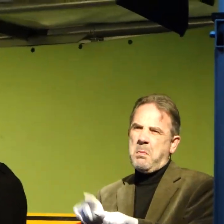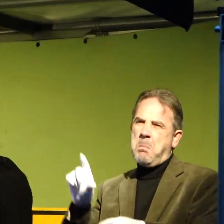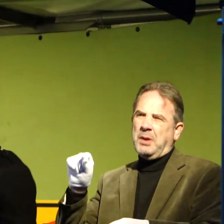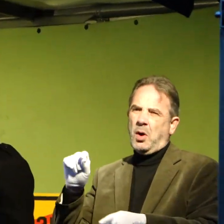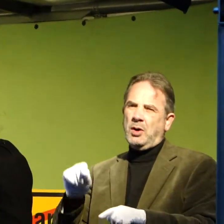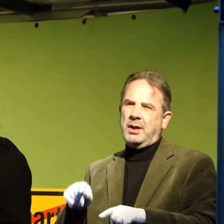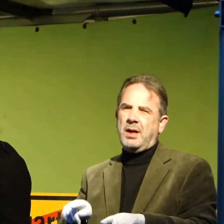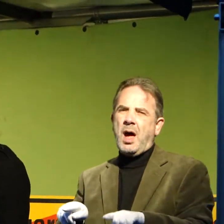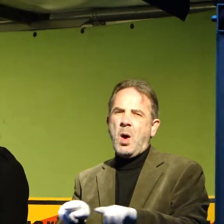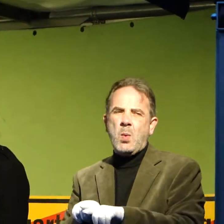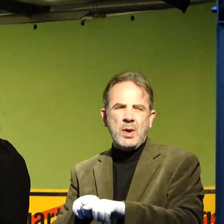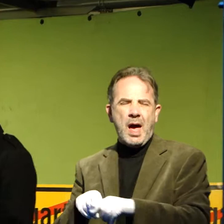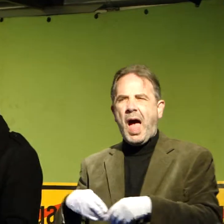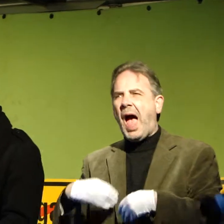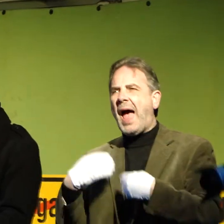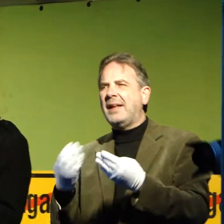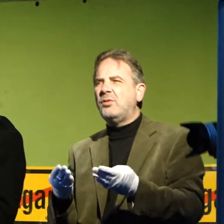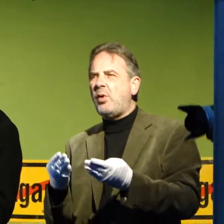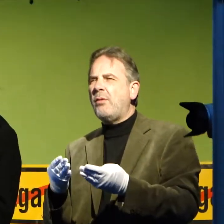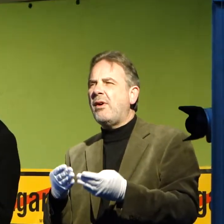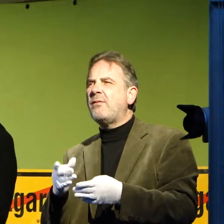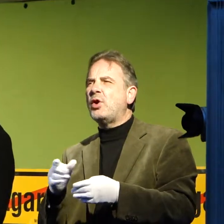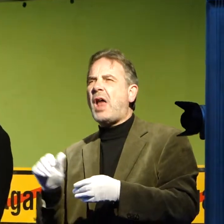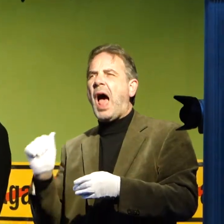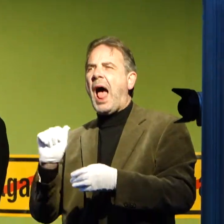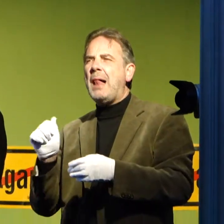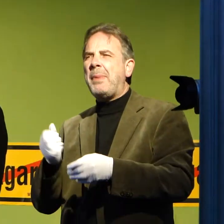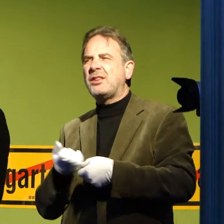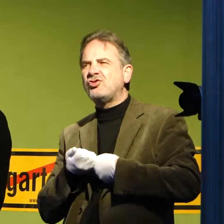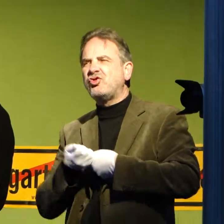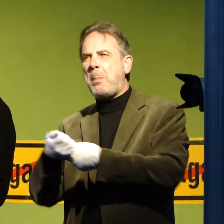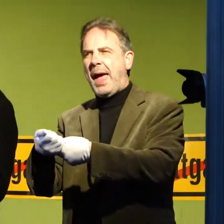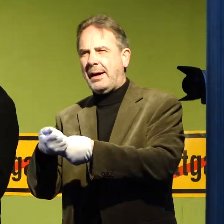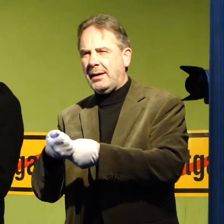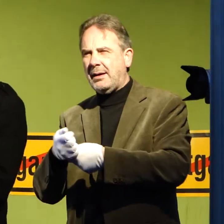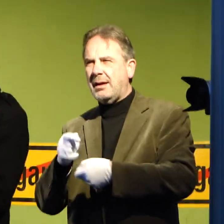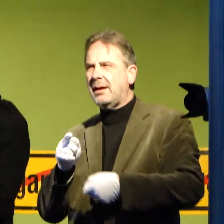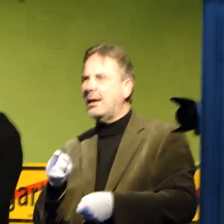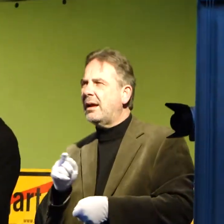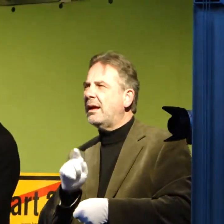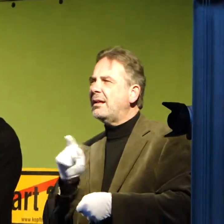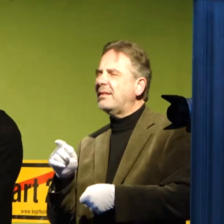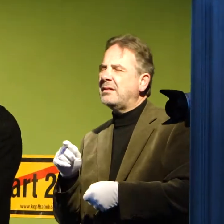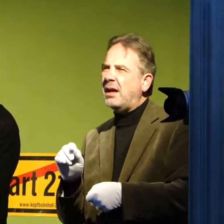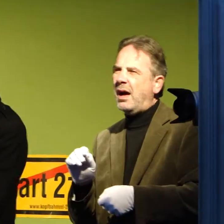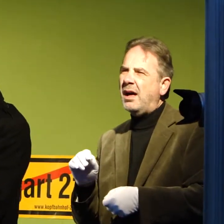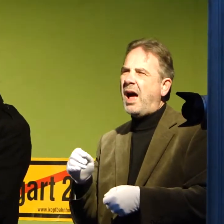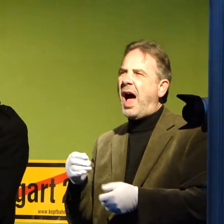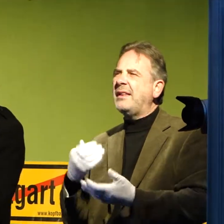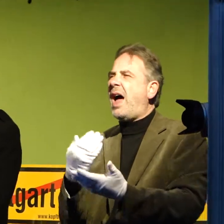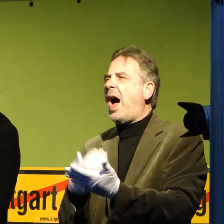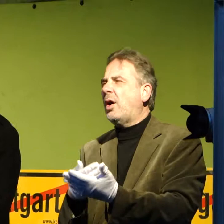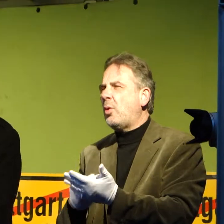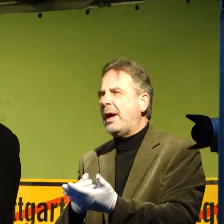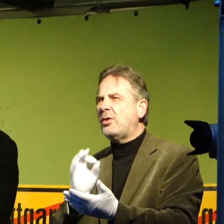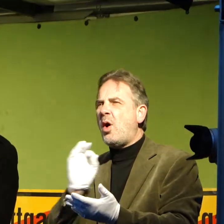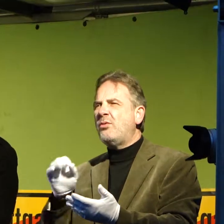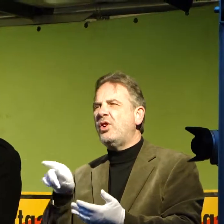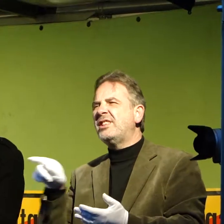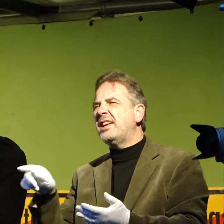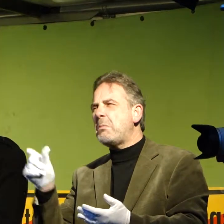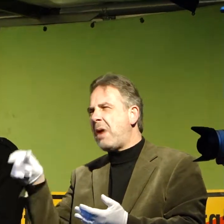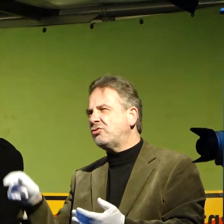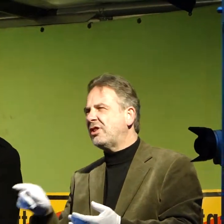wie die Entwürfe eines Albert Speer. Es ist natürlich ein willkommenes Argument für diejenigen, die den